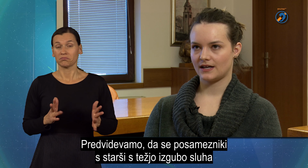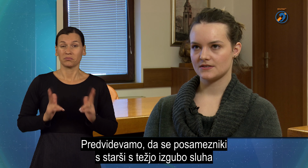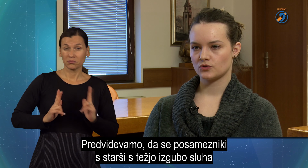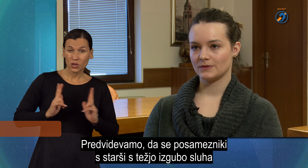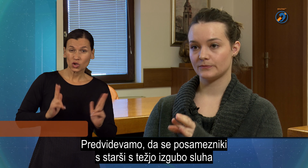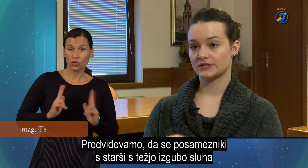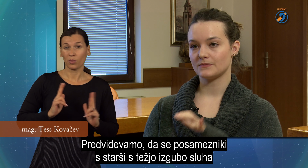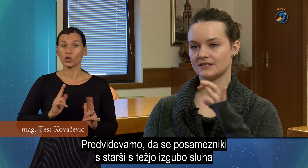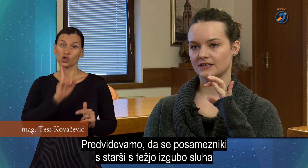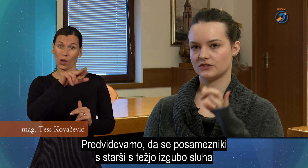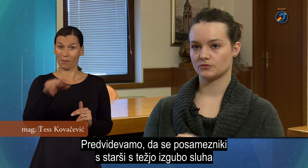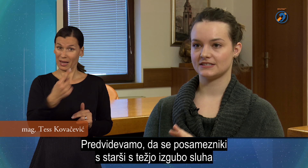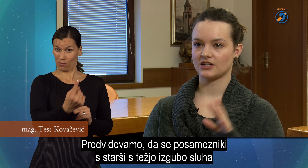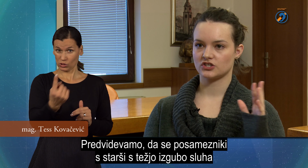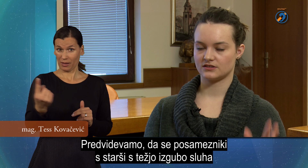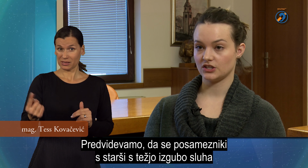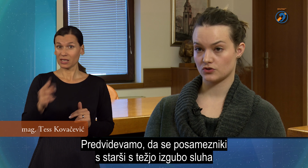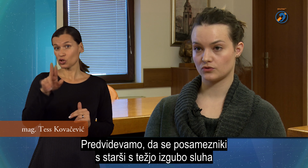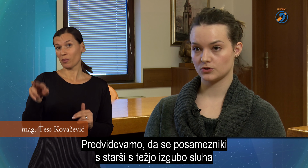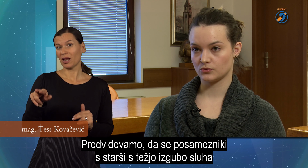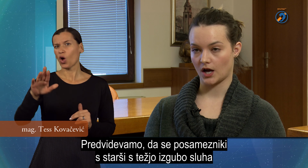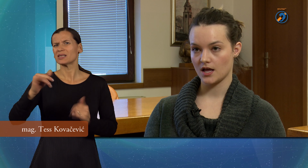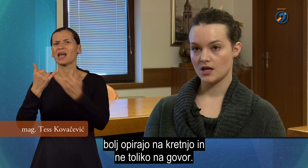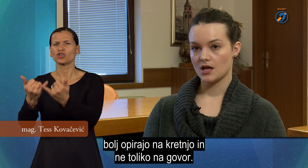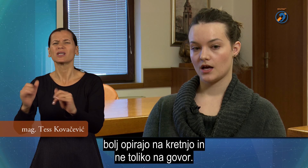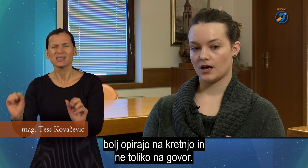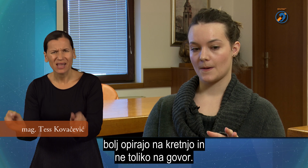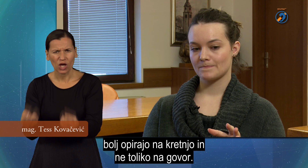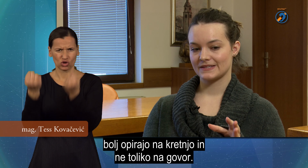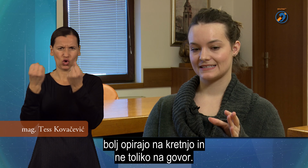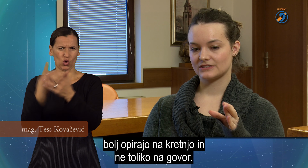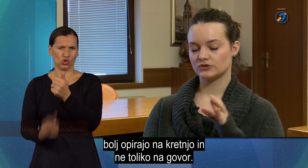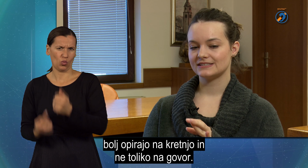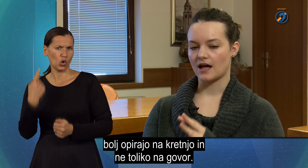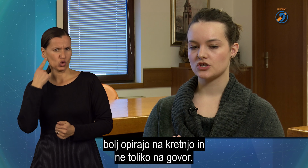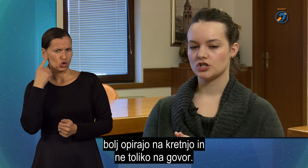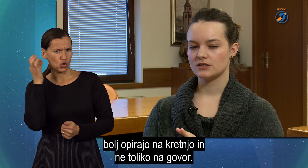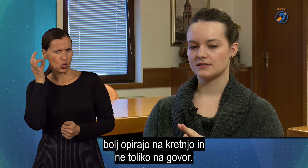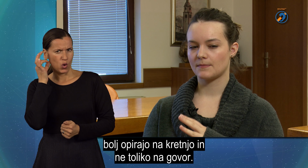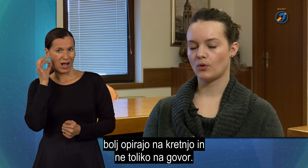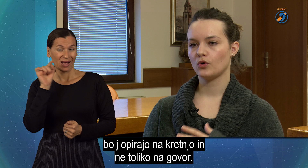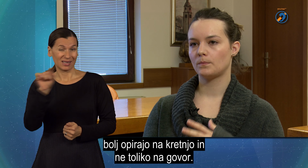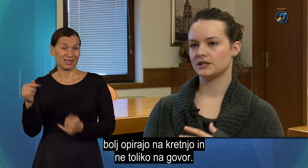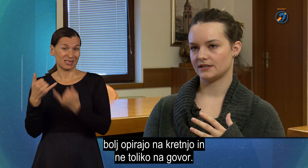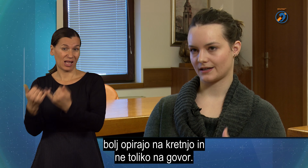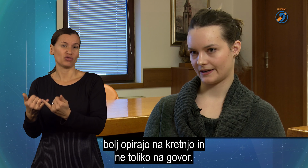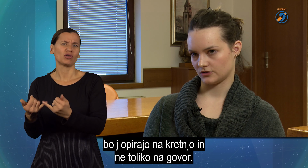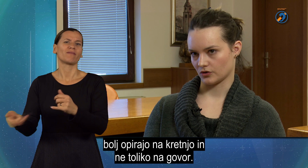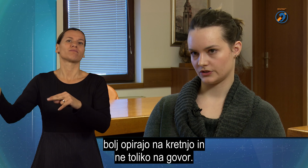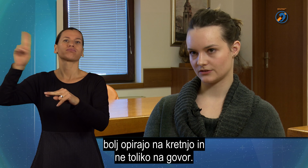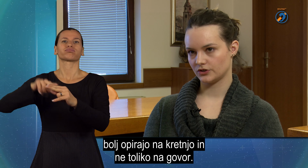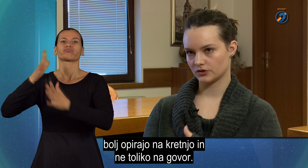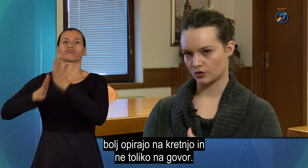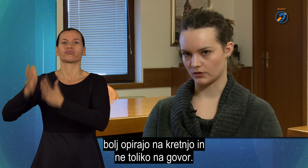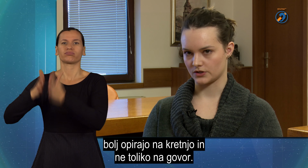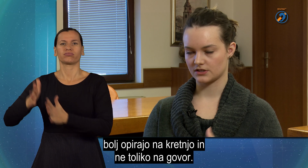Predvidevamo, da so imeli posamezniki, ki so imeli starše z težjo izgubo sluha, so ti starši se bolj opirali na kretnjo